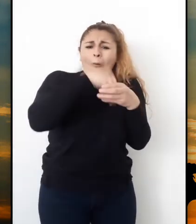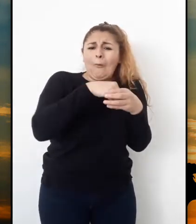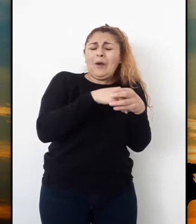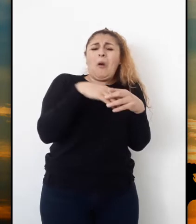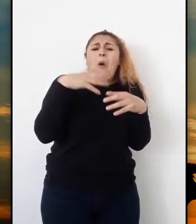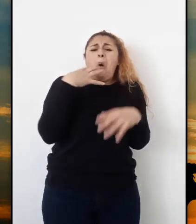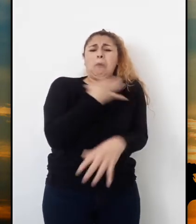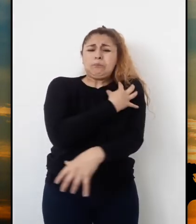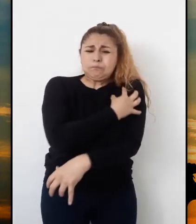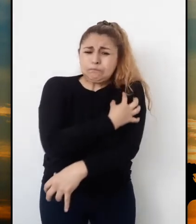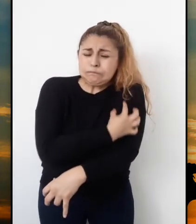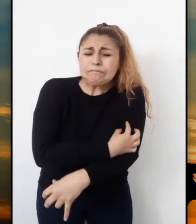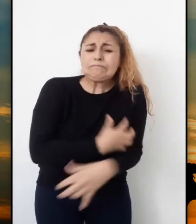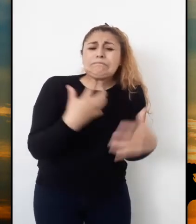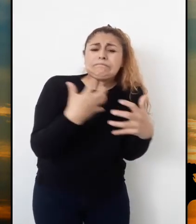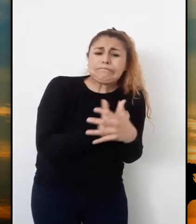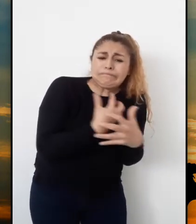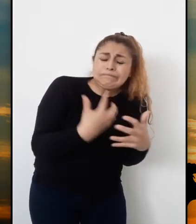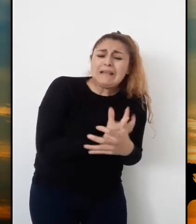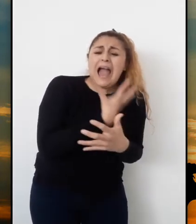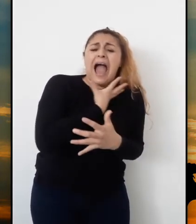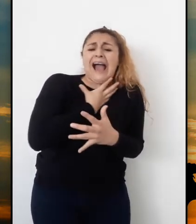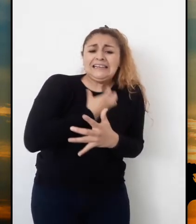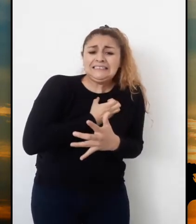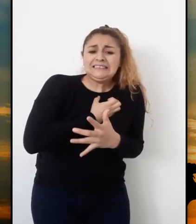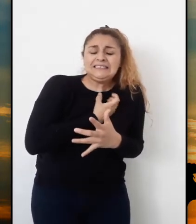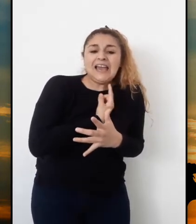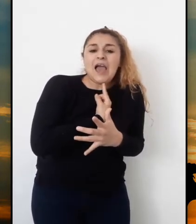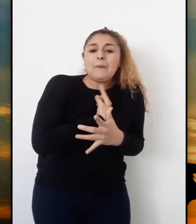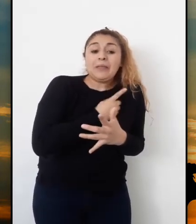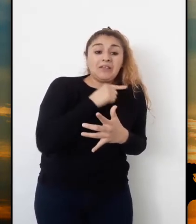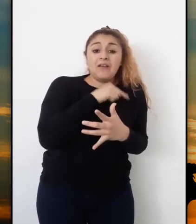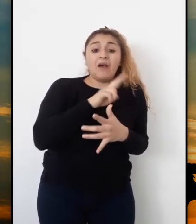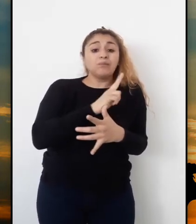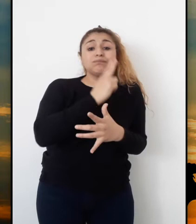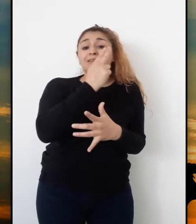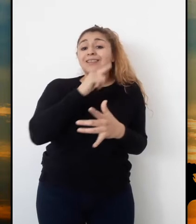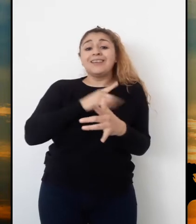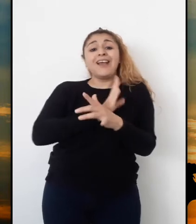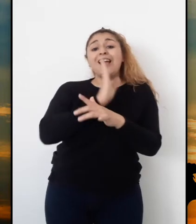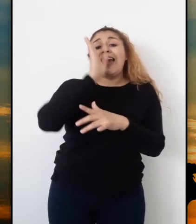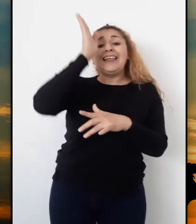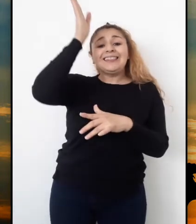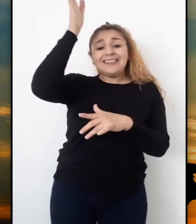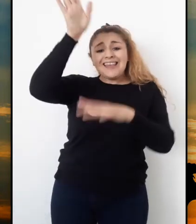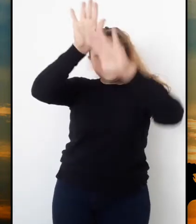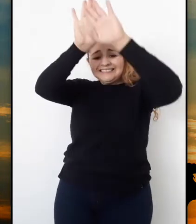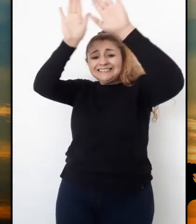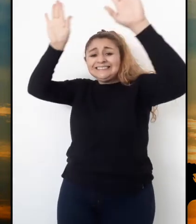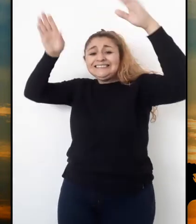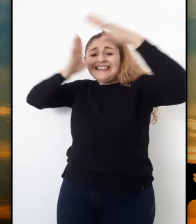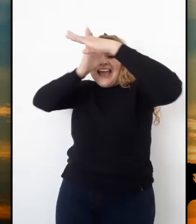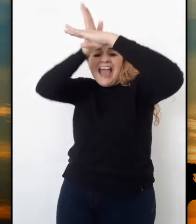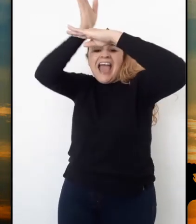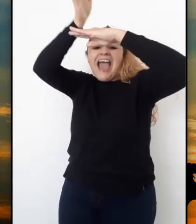ejemplo. La santé et la maladie. La salud y la enfermedad. La santé,